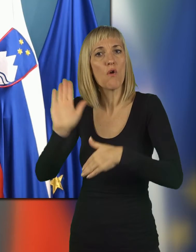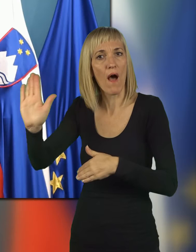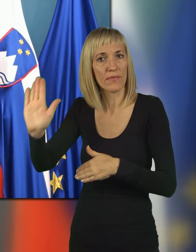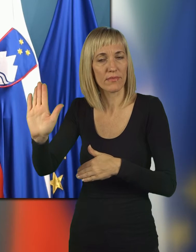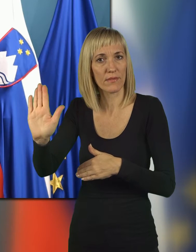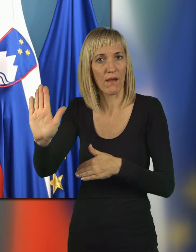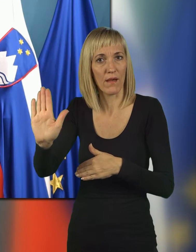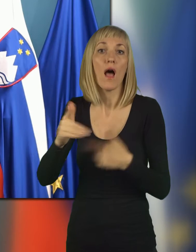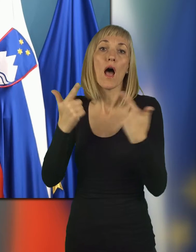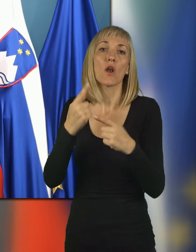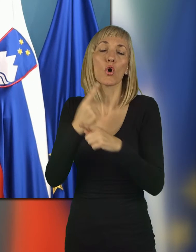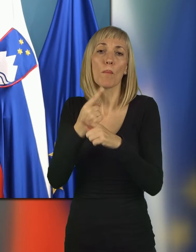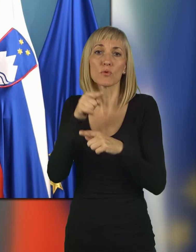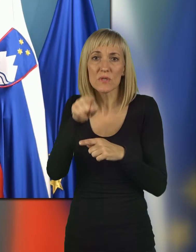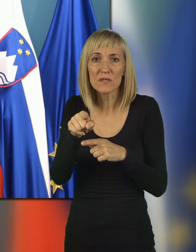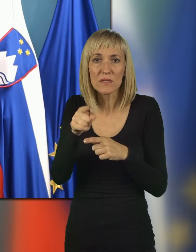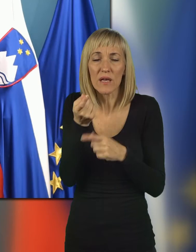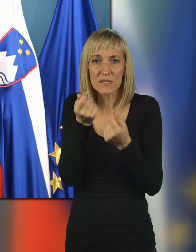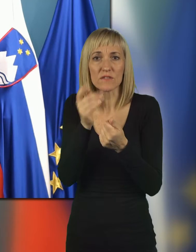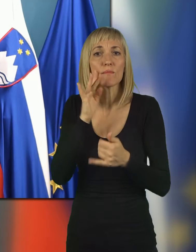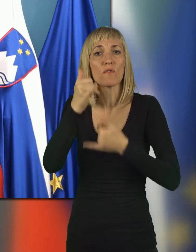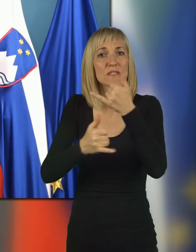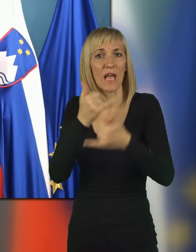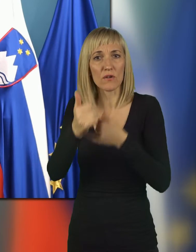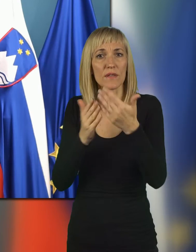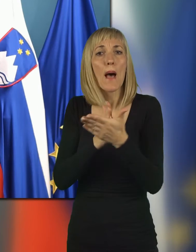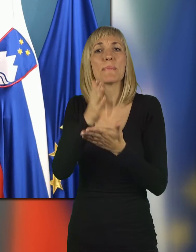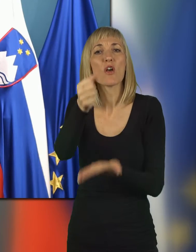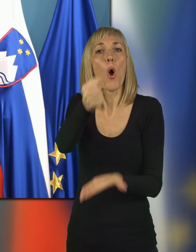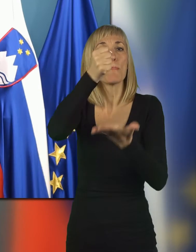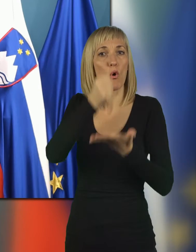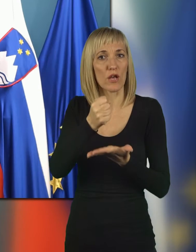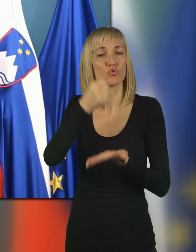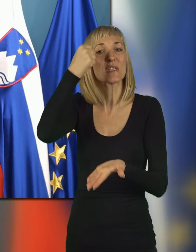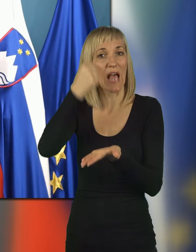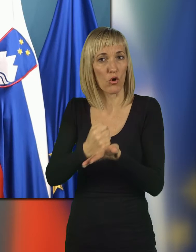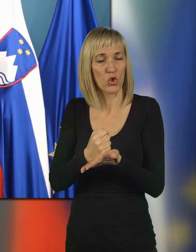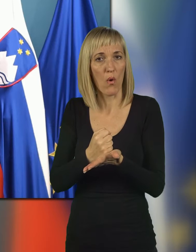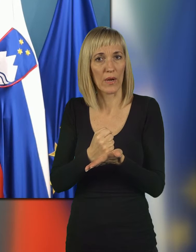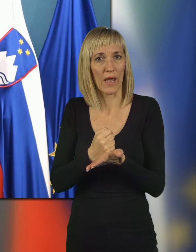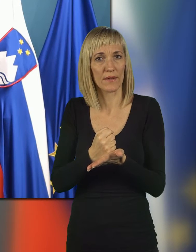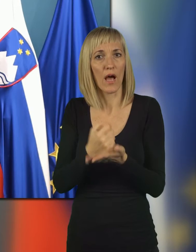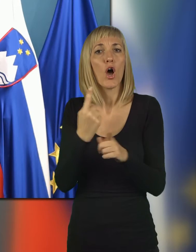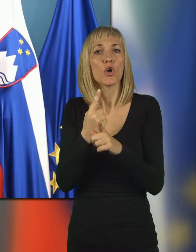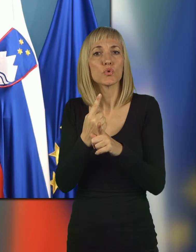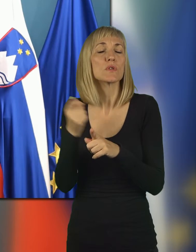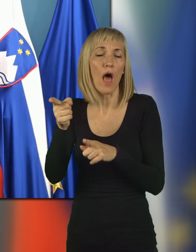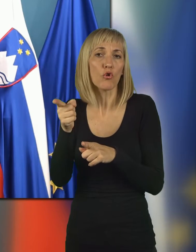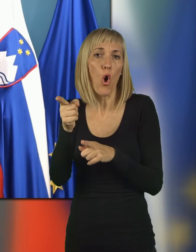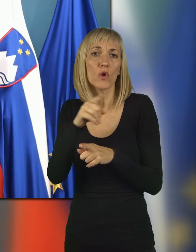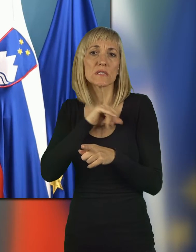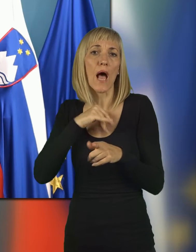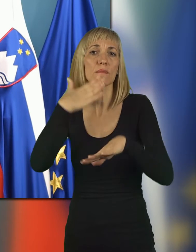osnovni program, seveda se pa lahko poleg teh sredstev, ki bodo vsako leto preko proračuna zagotovljena, javlja tudi na vsa